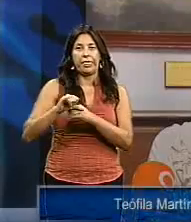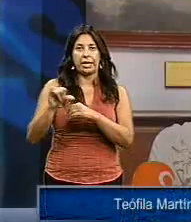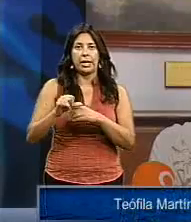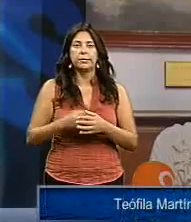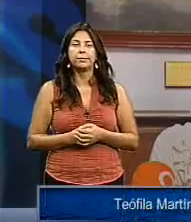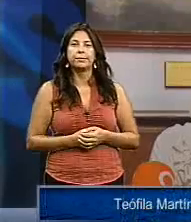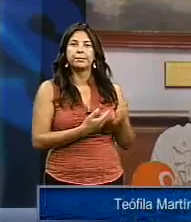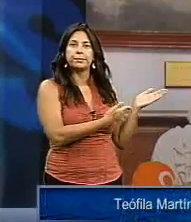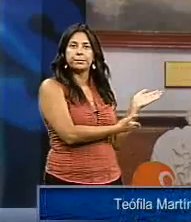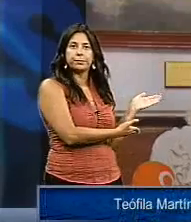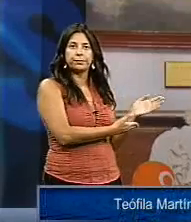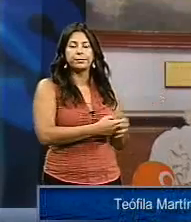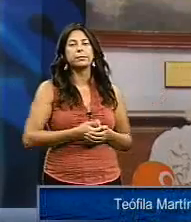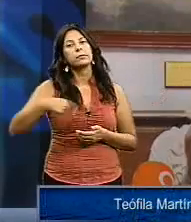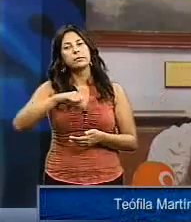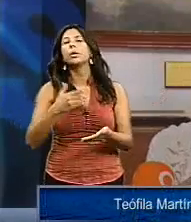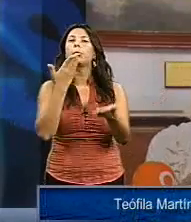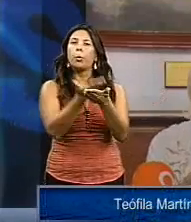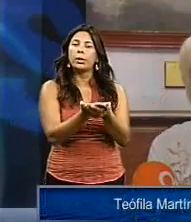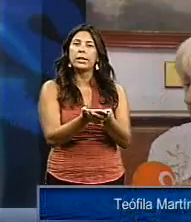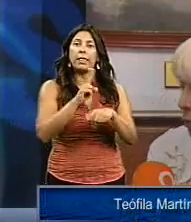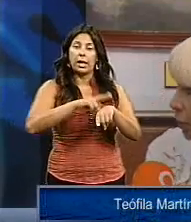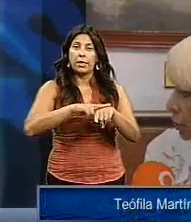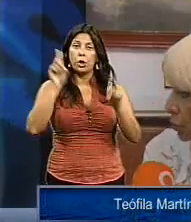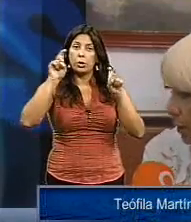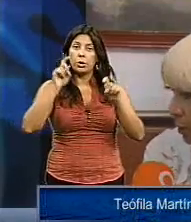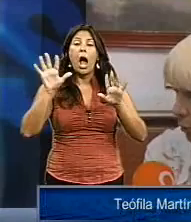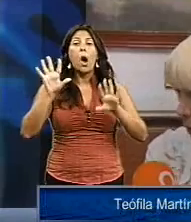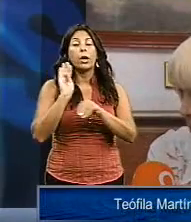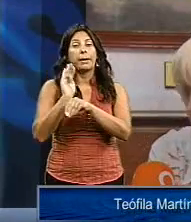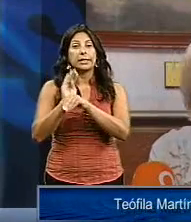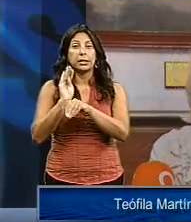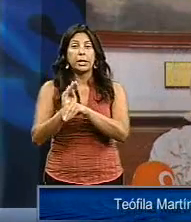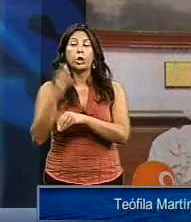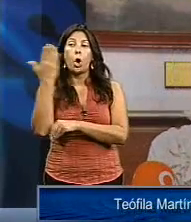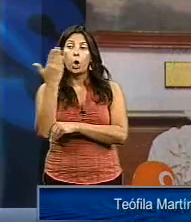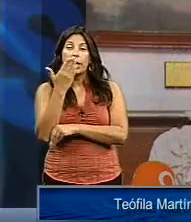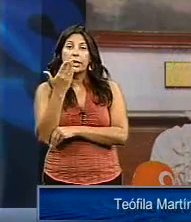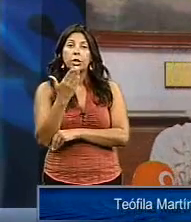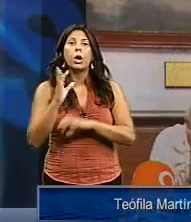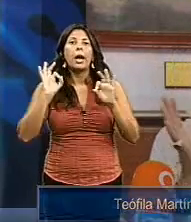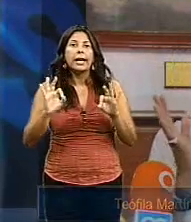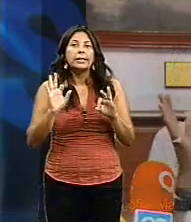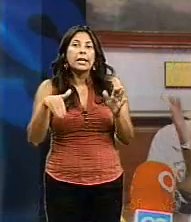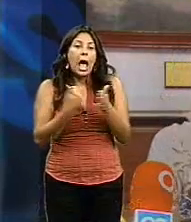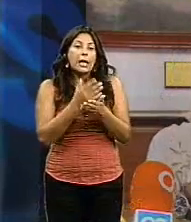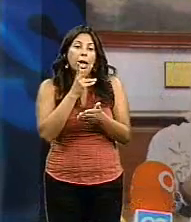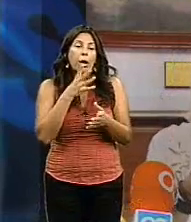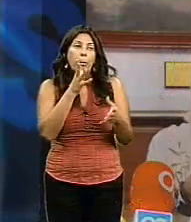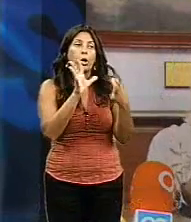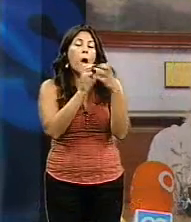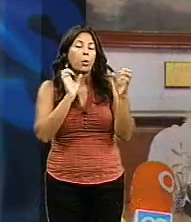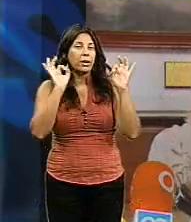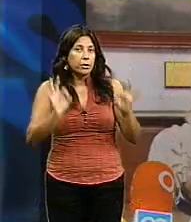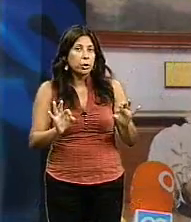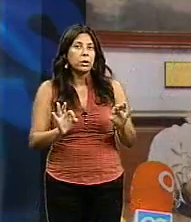Una propuesta que le vamos a hacer a Educación, aunque el mantenimiento de los colegios es hasta ahora por acuerdo tácito